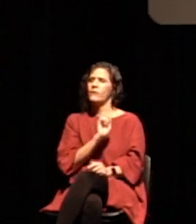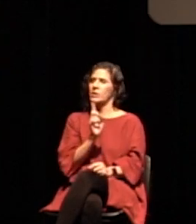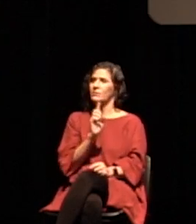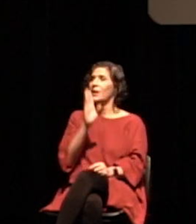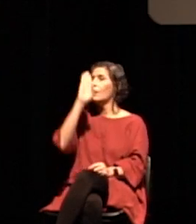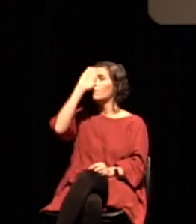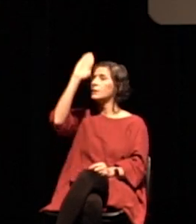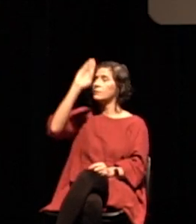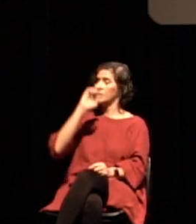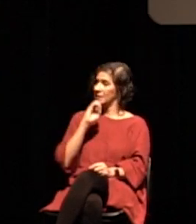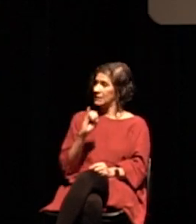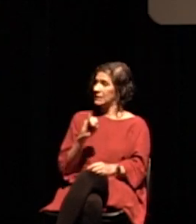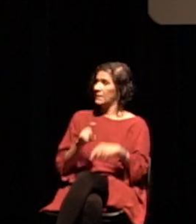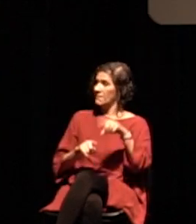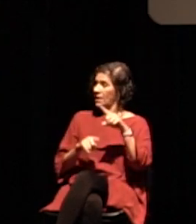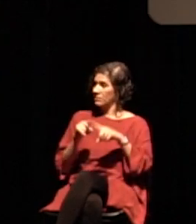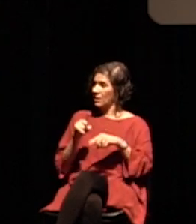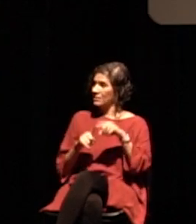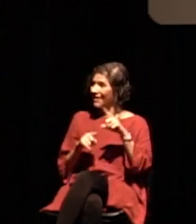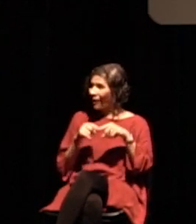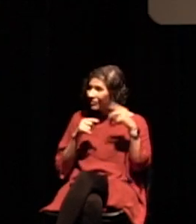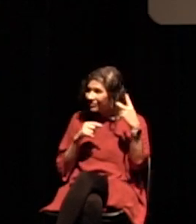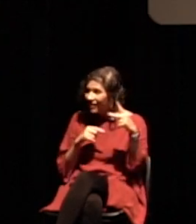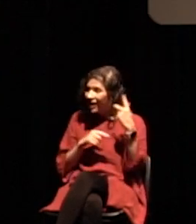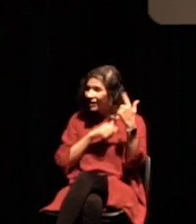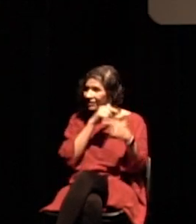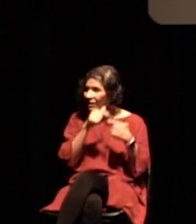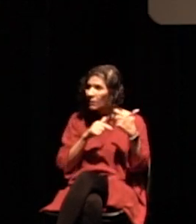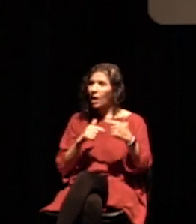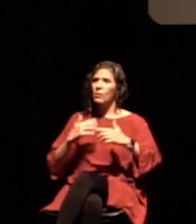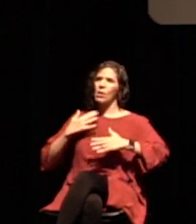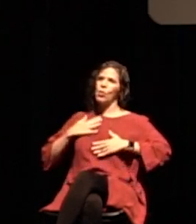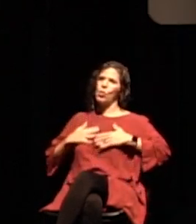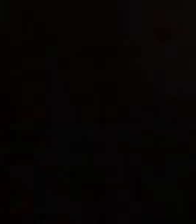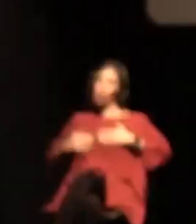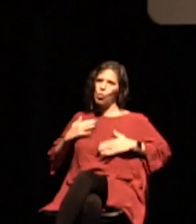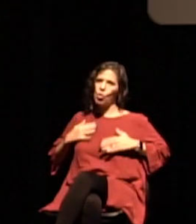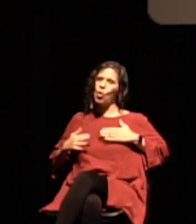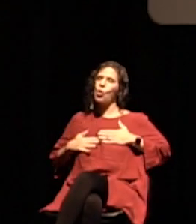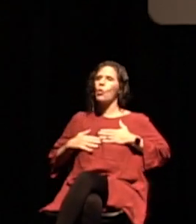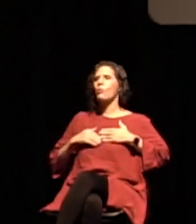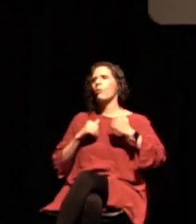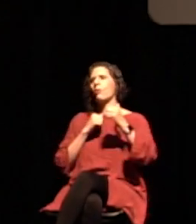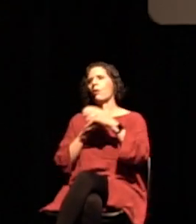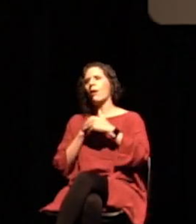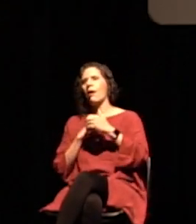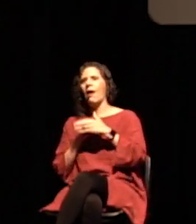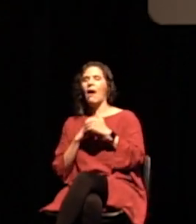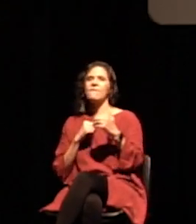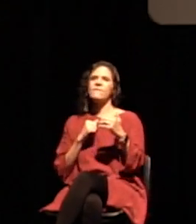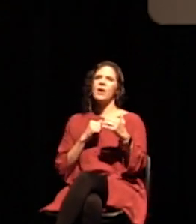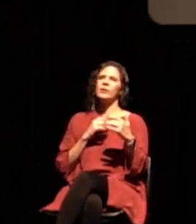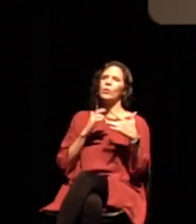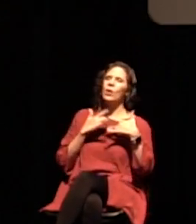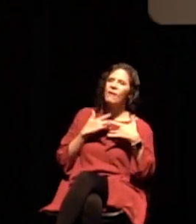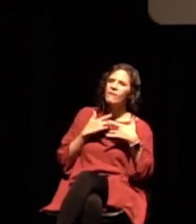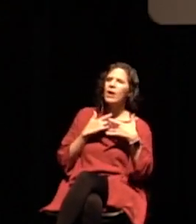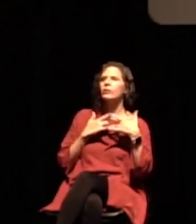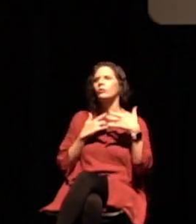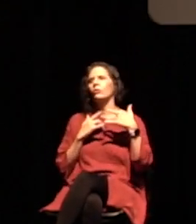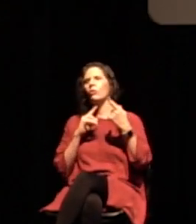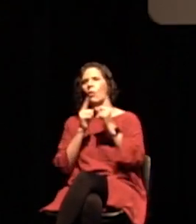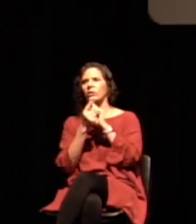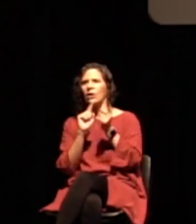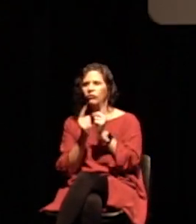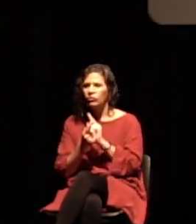material fundamental do trabalho é o corpo, seus afetos contraditórios, né, a maneira como